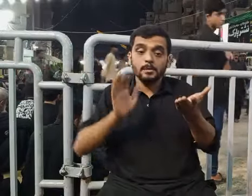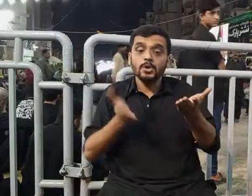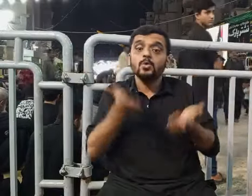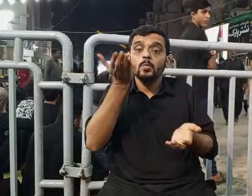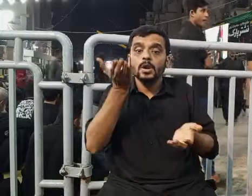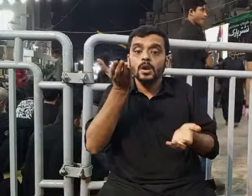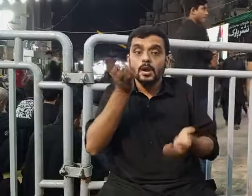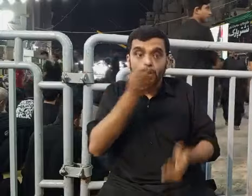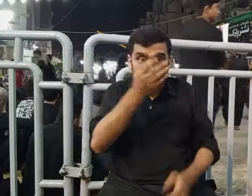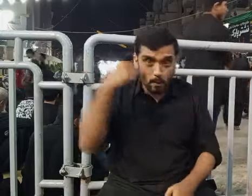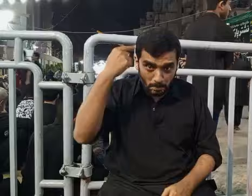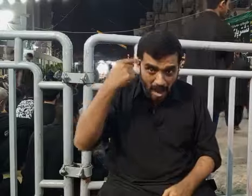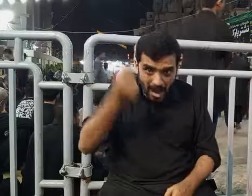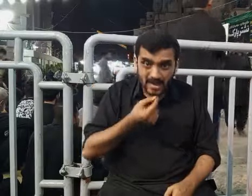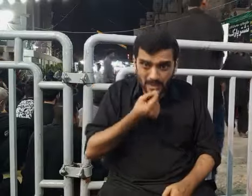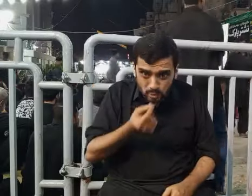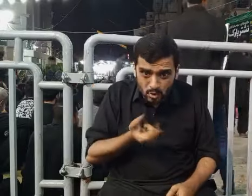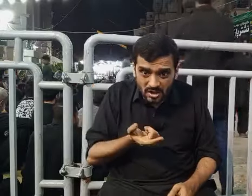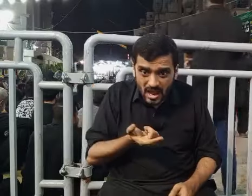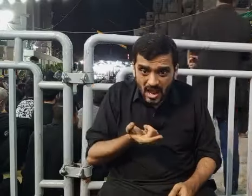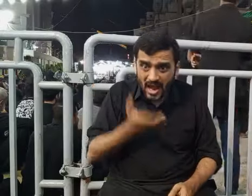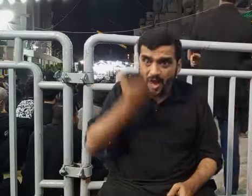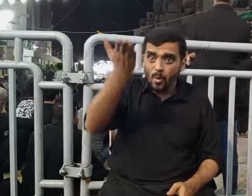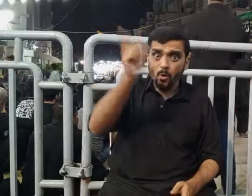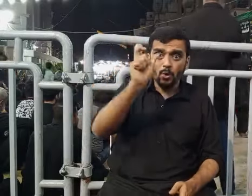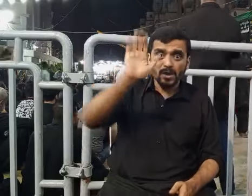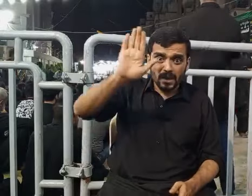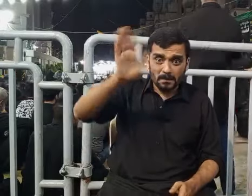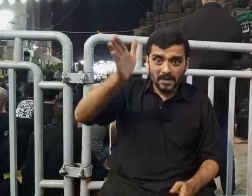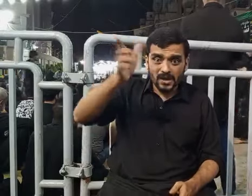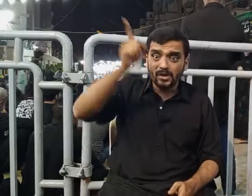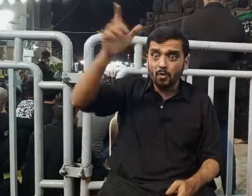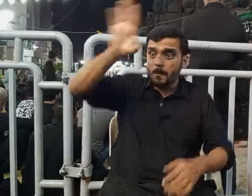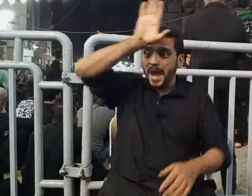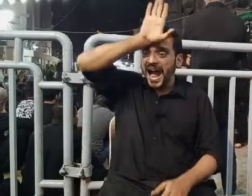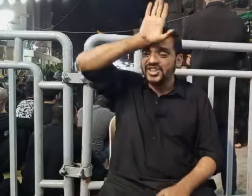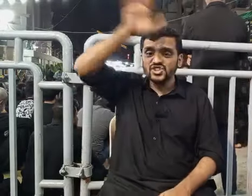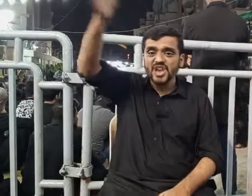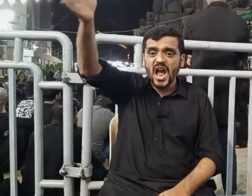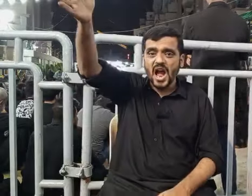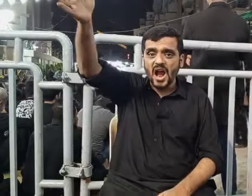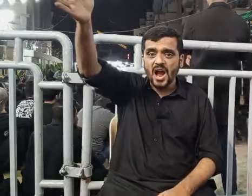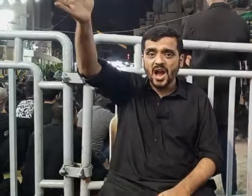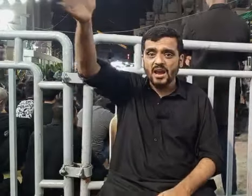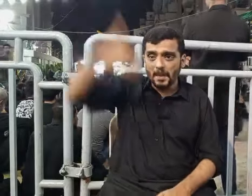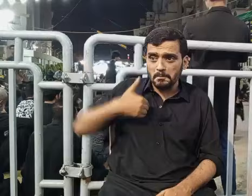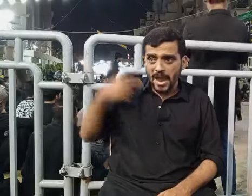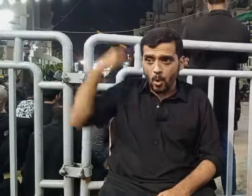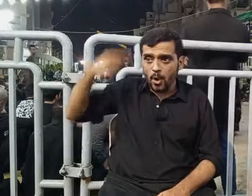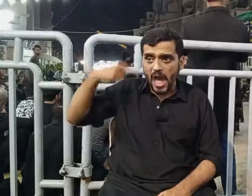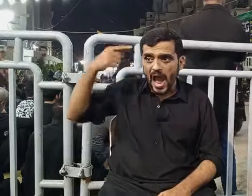میں اس بندوں کا سویرا ہوں، نام قاسم ہے، دس پڑھنا چاہ رہا تھا، میں اس متوں کا سویرا